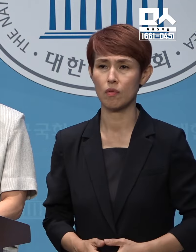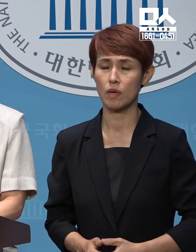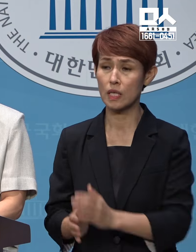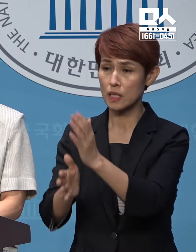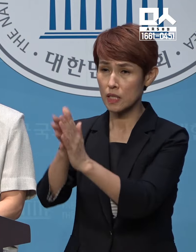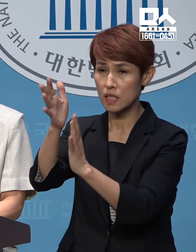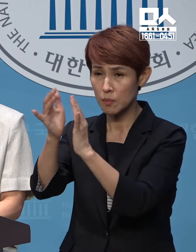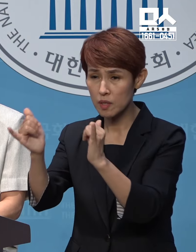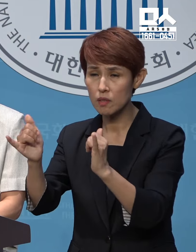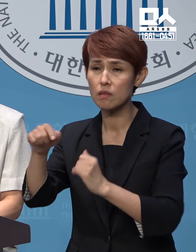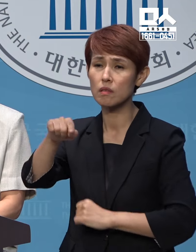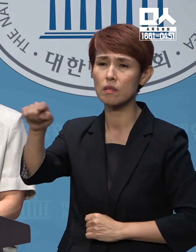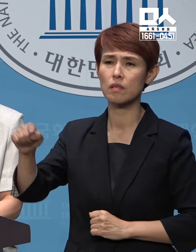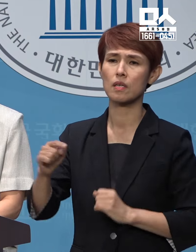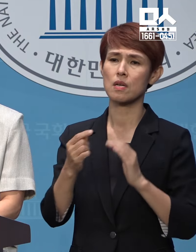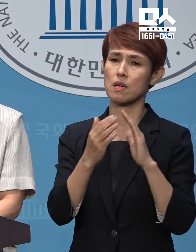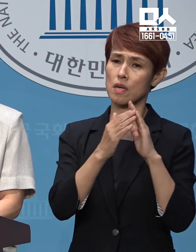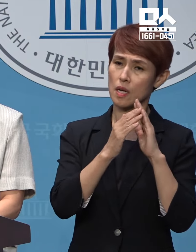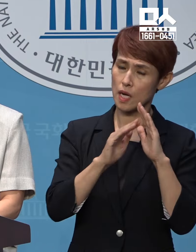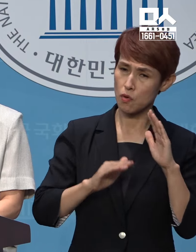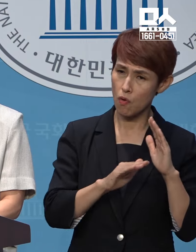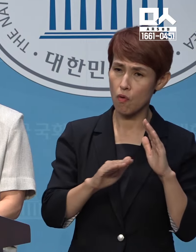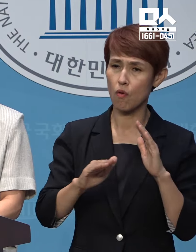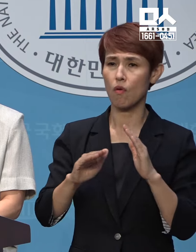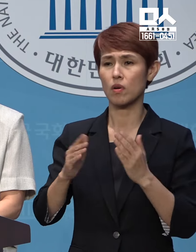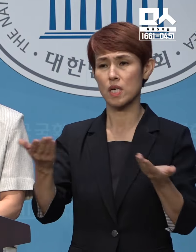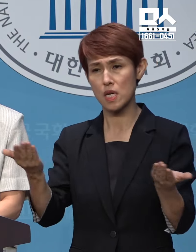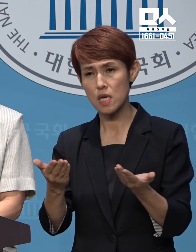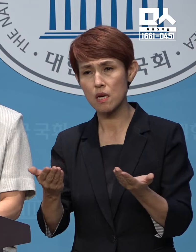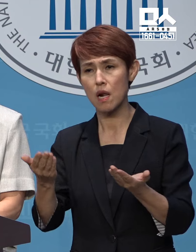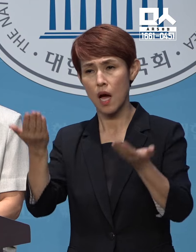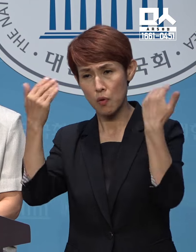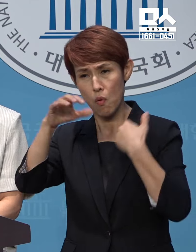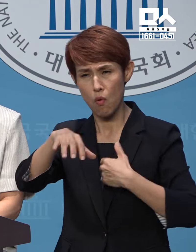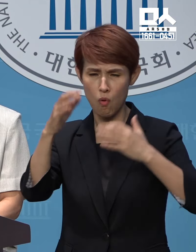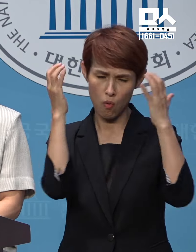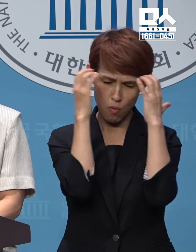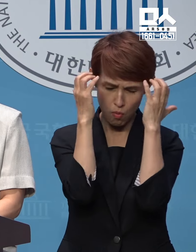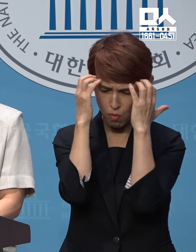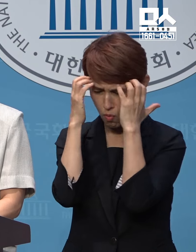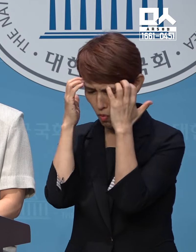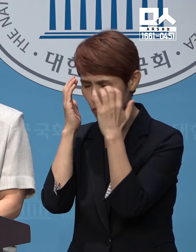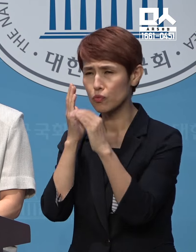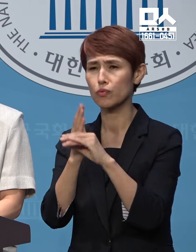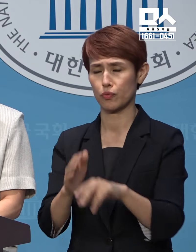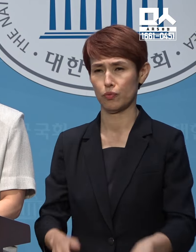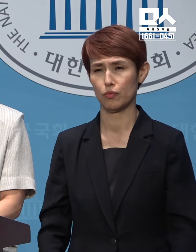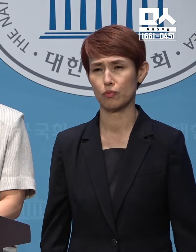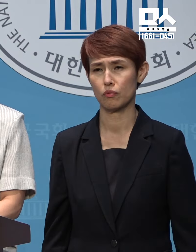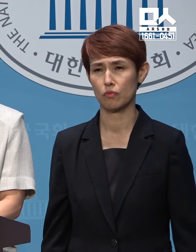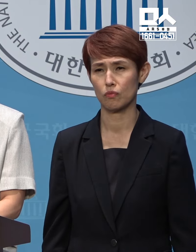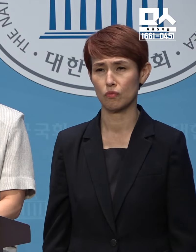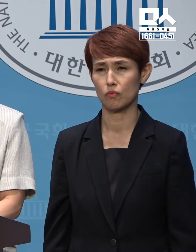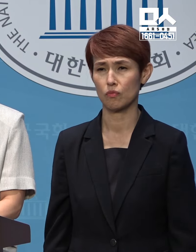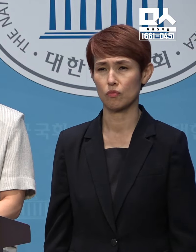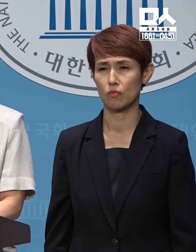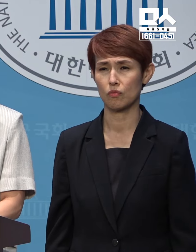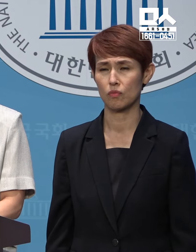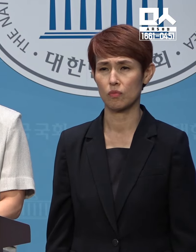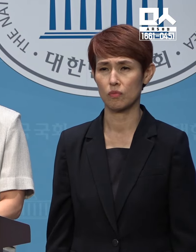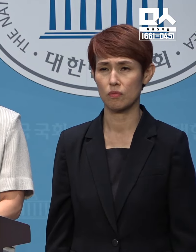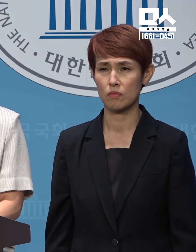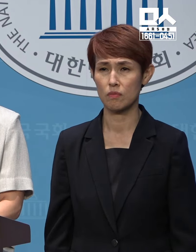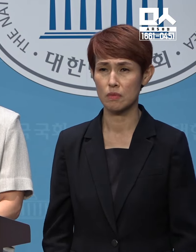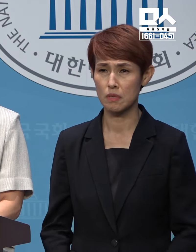각자의 가정과 직장에서, 학교에서 온갖 일로 고통받고 있습니다. 내 일이 아니라도